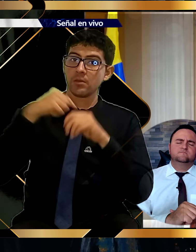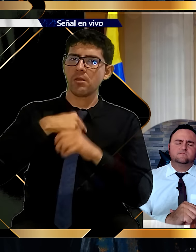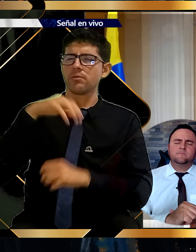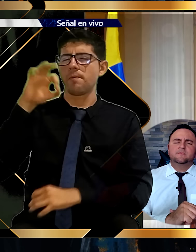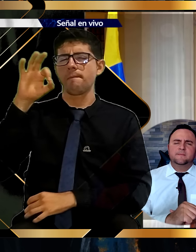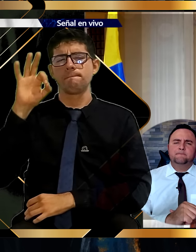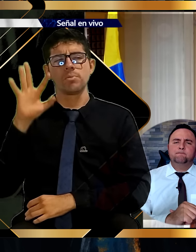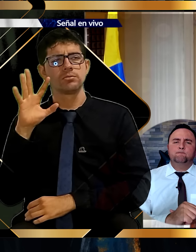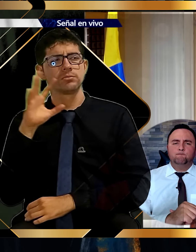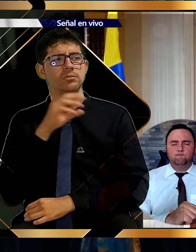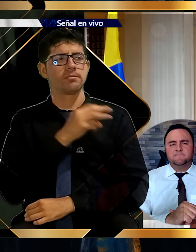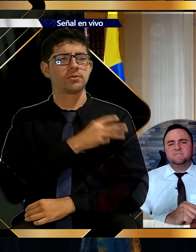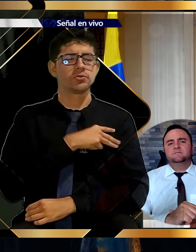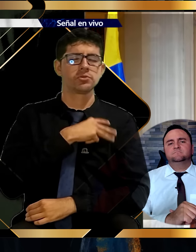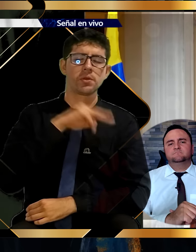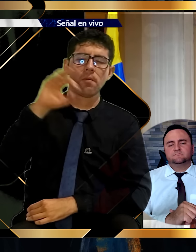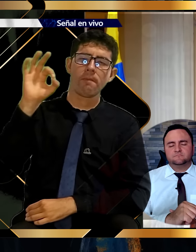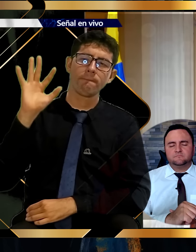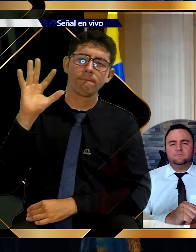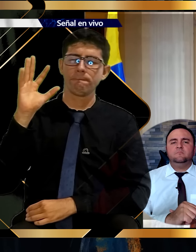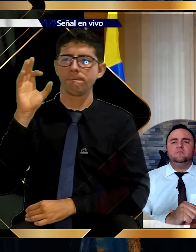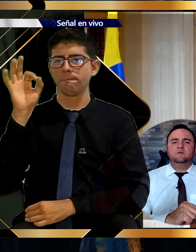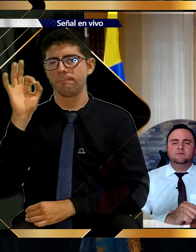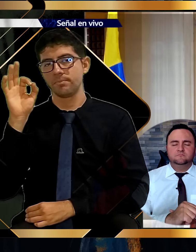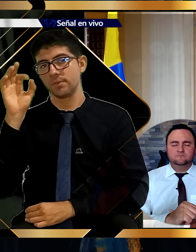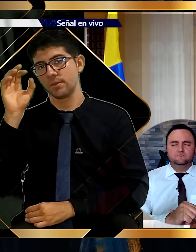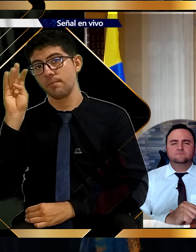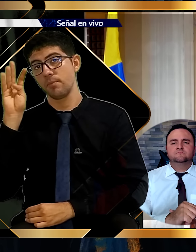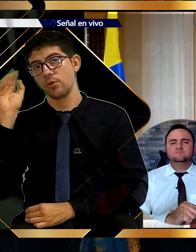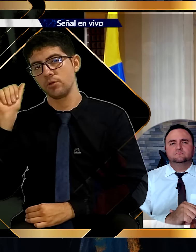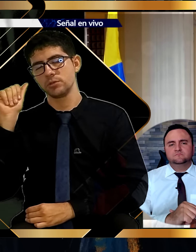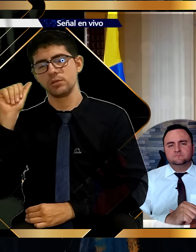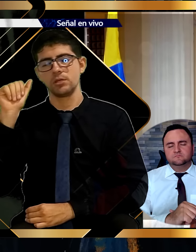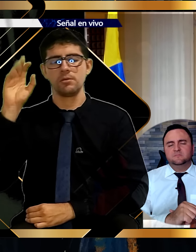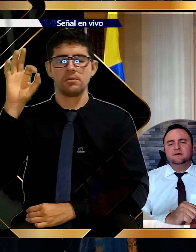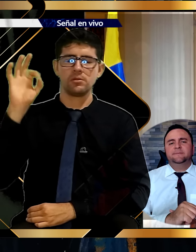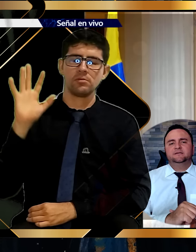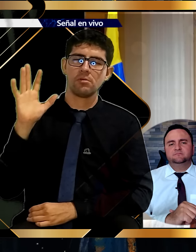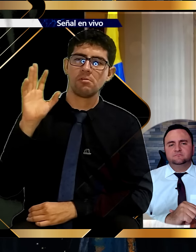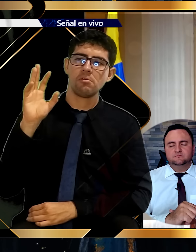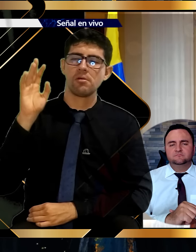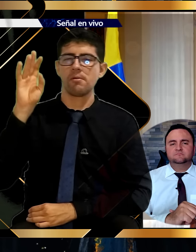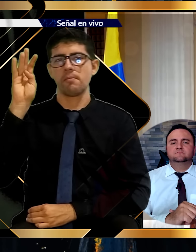de misionero, no, es que todos que somos del cuerpo de Cristo tenemos una misión.